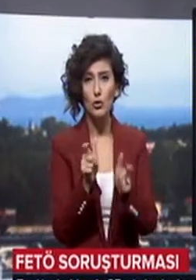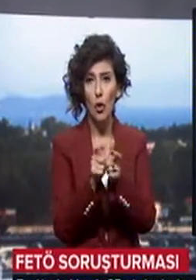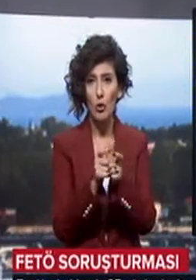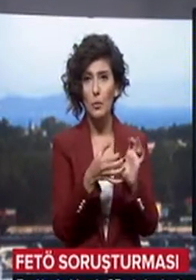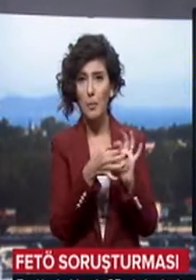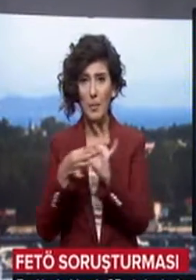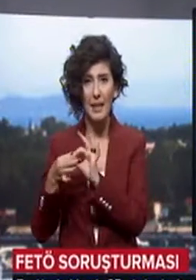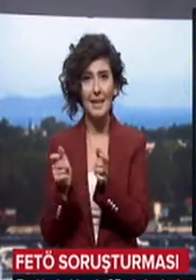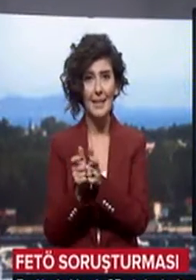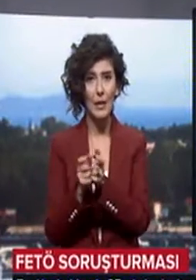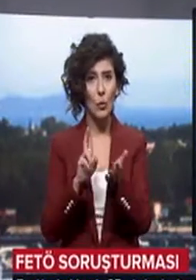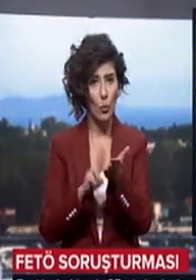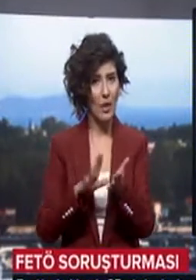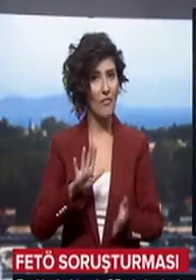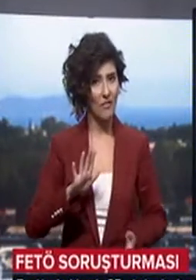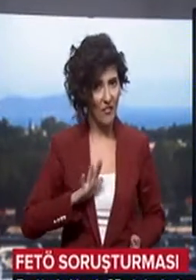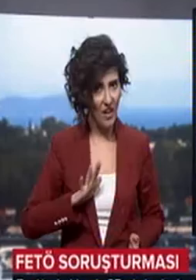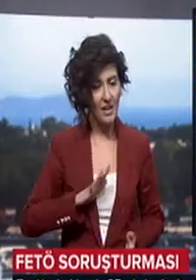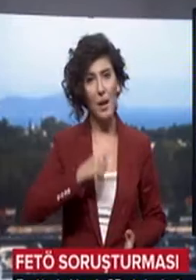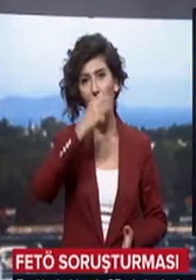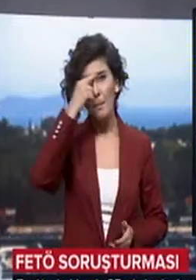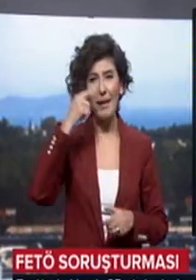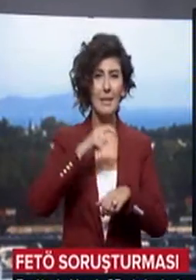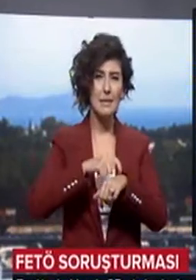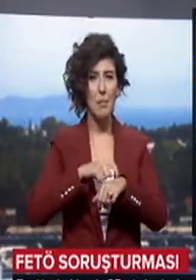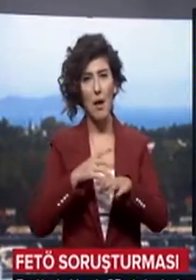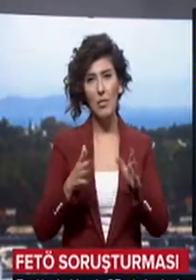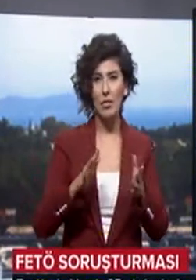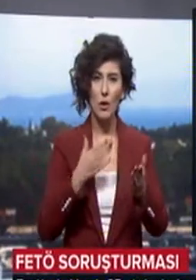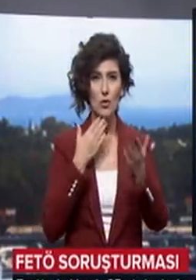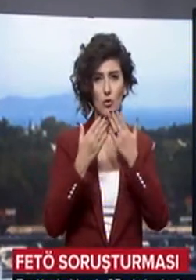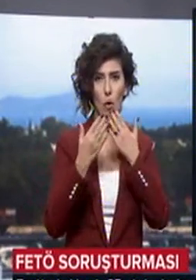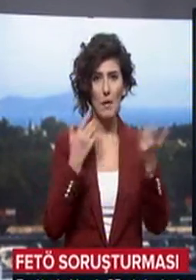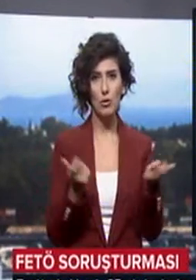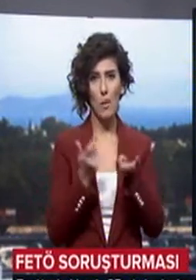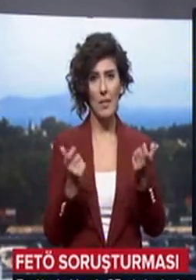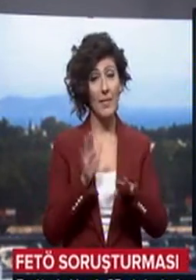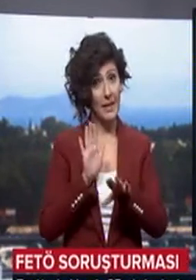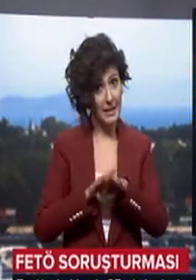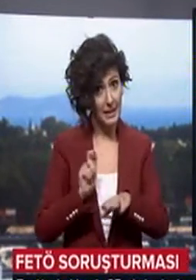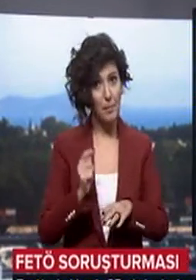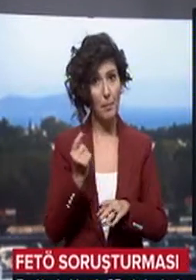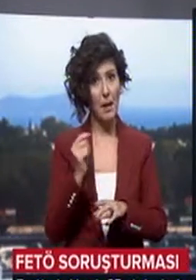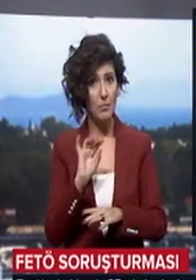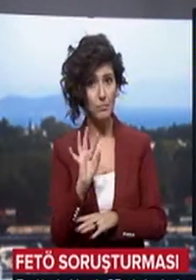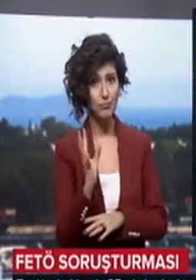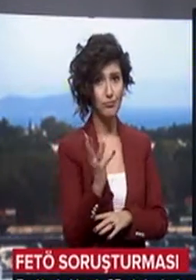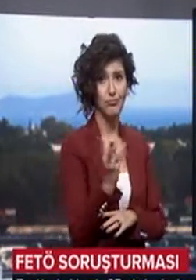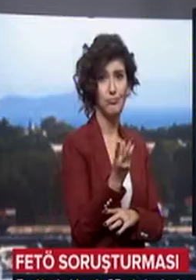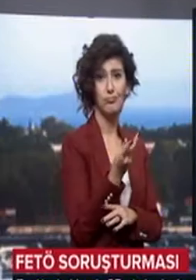örgütle bağlantılı derneklere üye oldukları ve belli zamanlarda sohbet toplantıları yapıp himmet adı altında para topladıkları